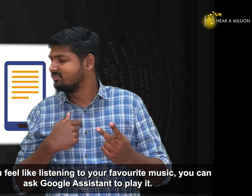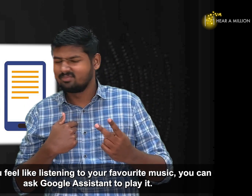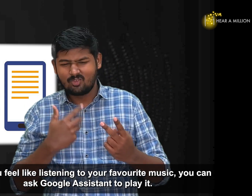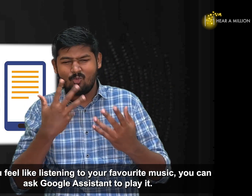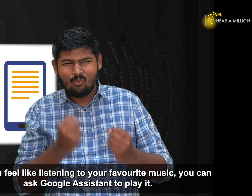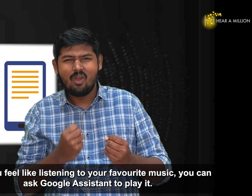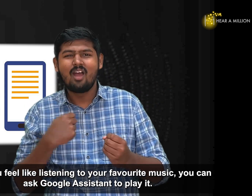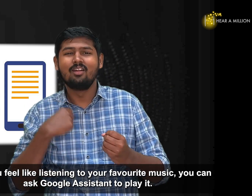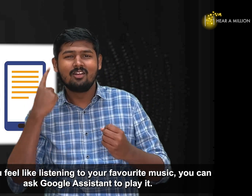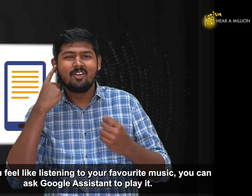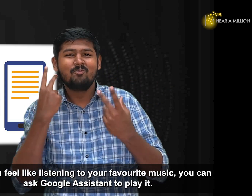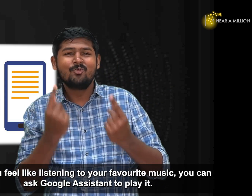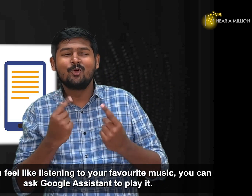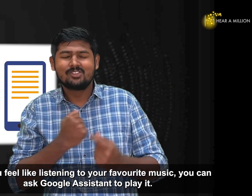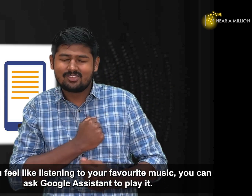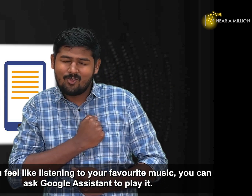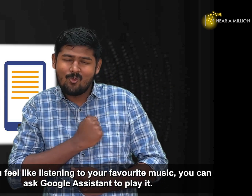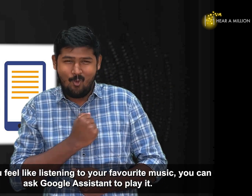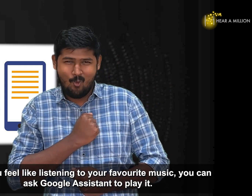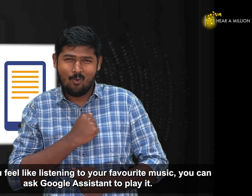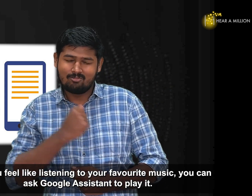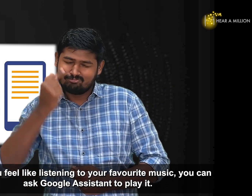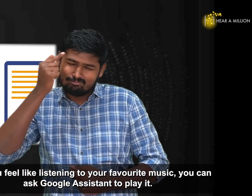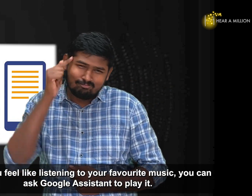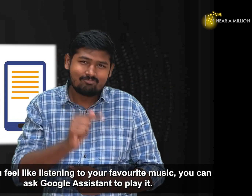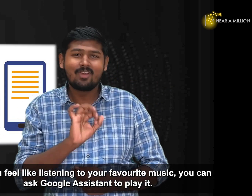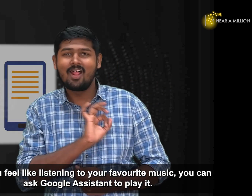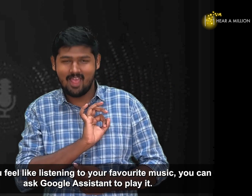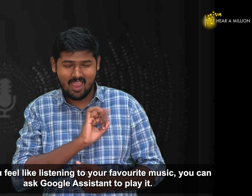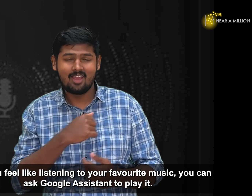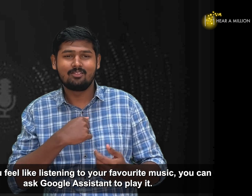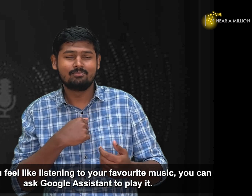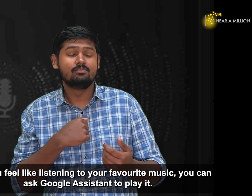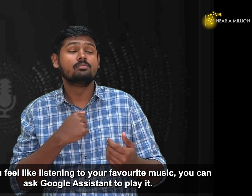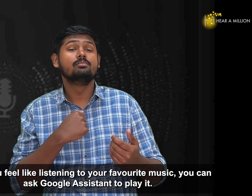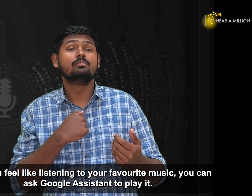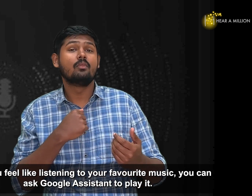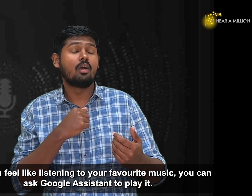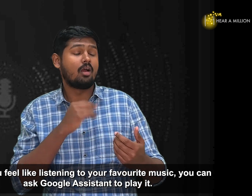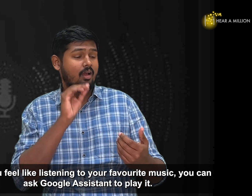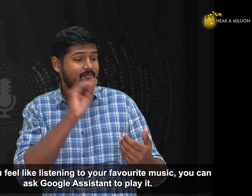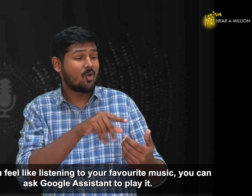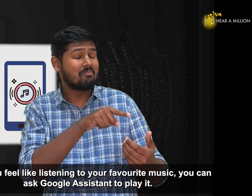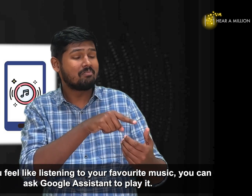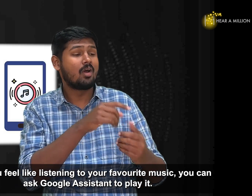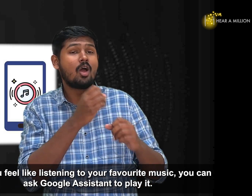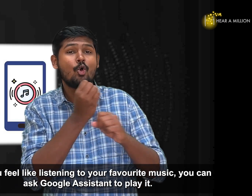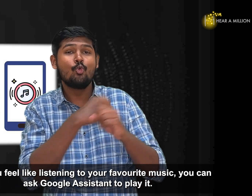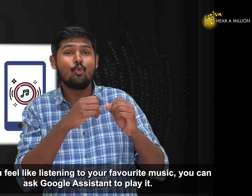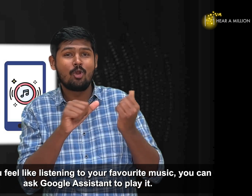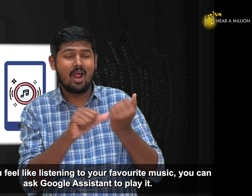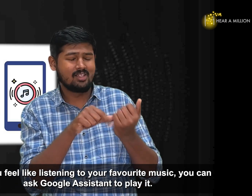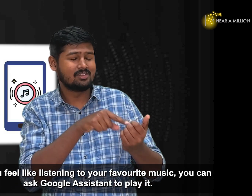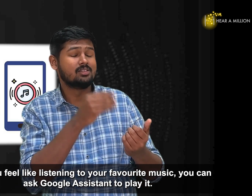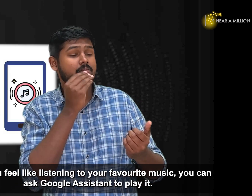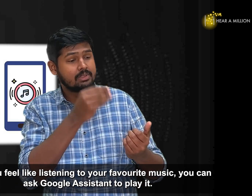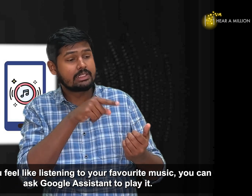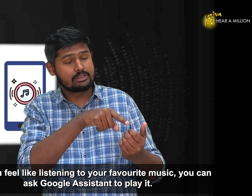अपना पसंदीदा संगीत सुनने का मन है तो आप गूगल असिस्टेंट से उसे चलाने के लिए कह सकते